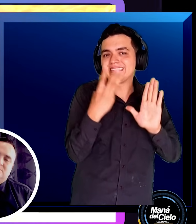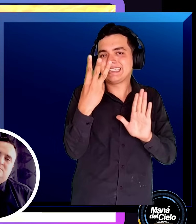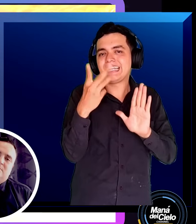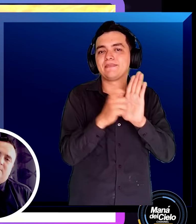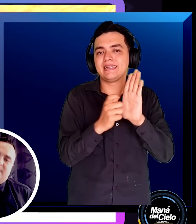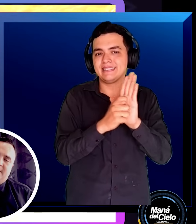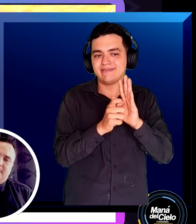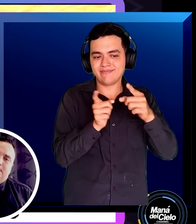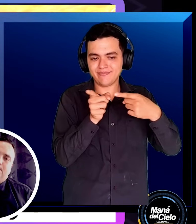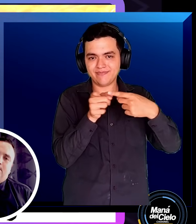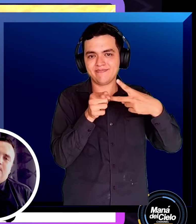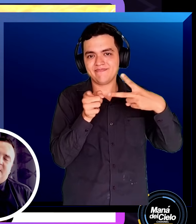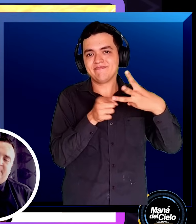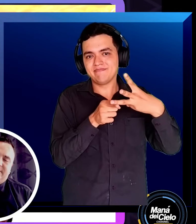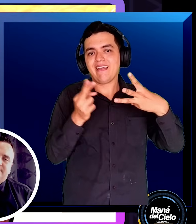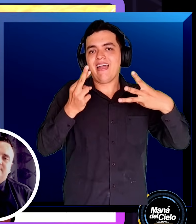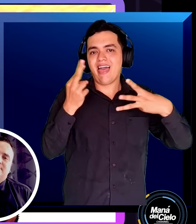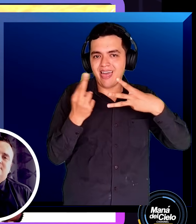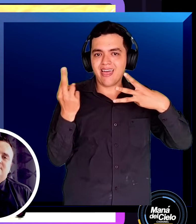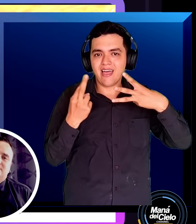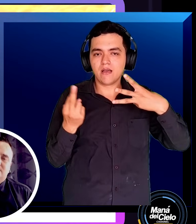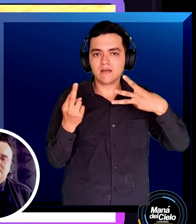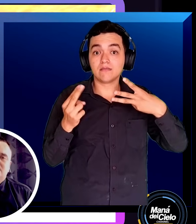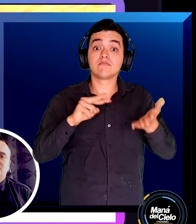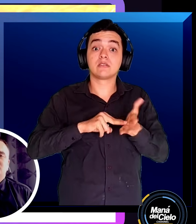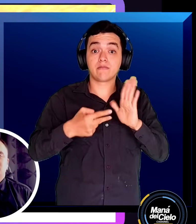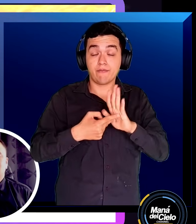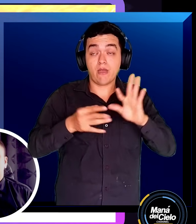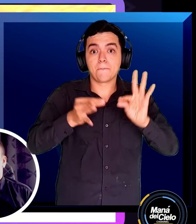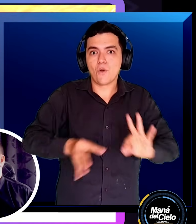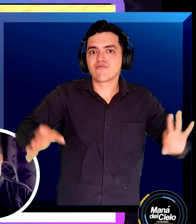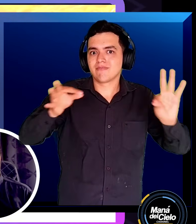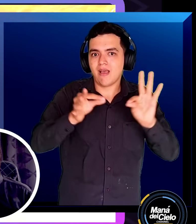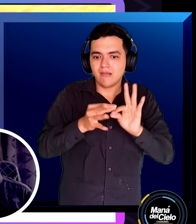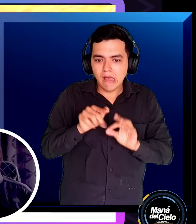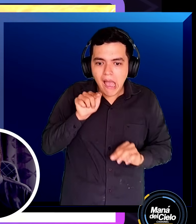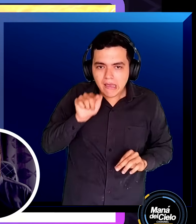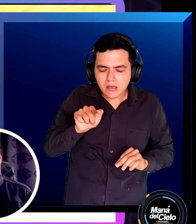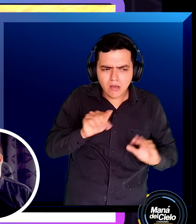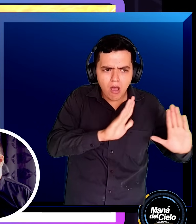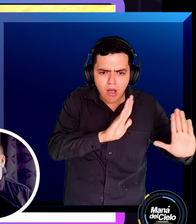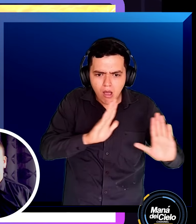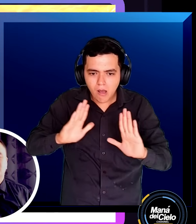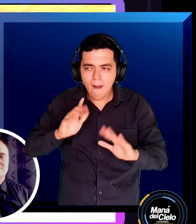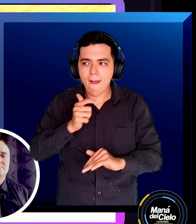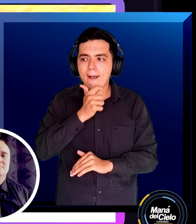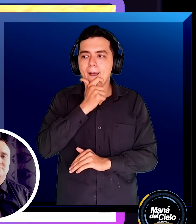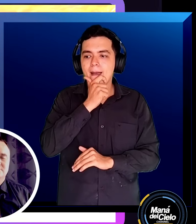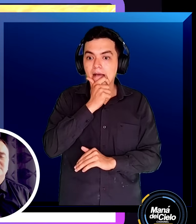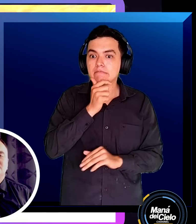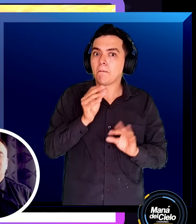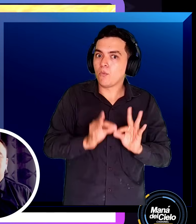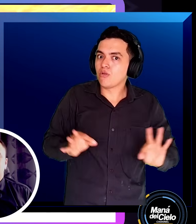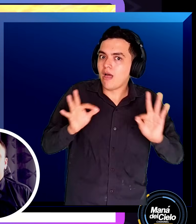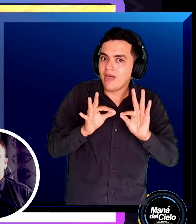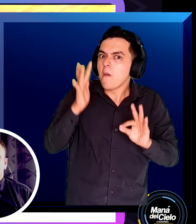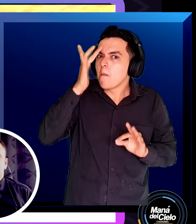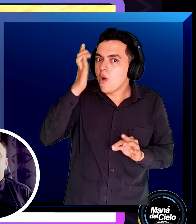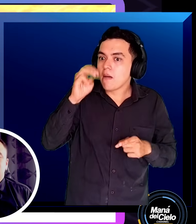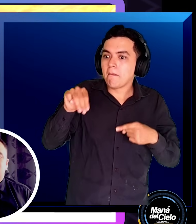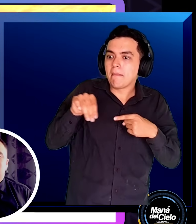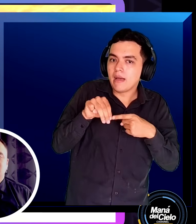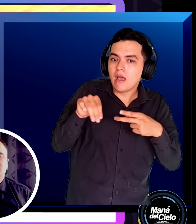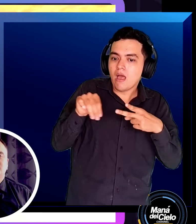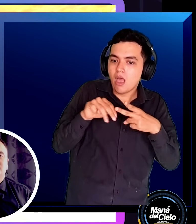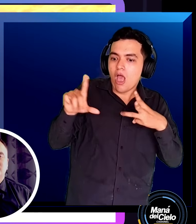los corderos, las monedas cayéndose, que Jesús le dio tanto enojo que agarró, hizo